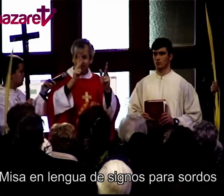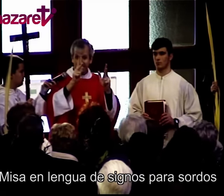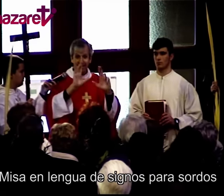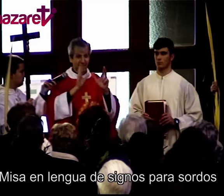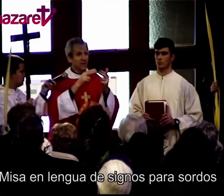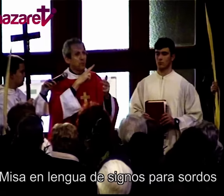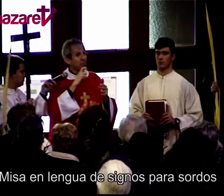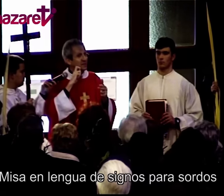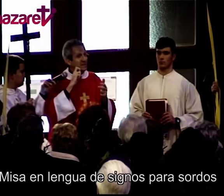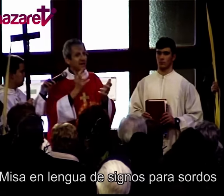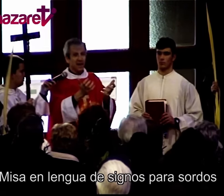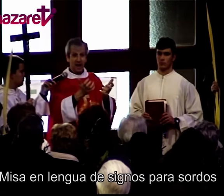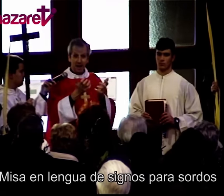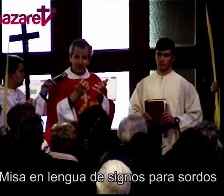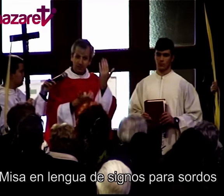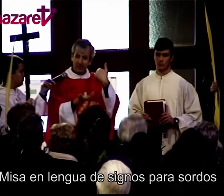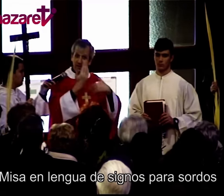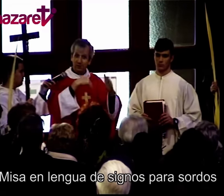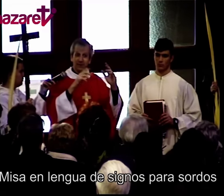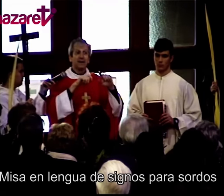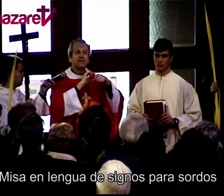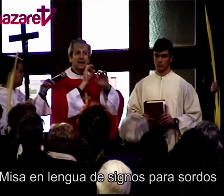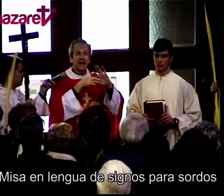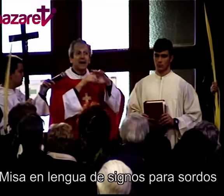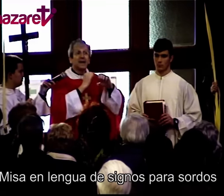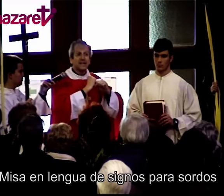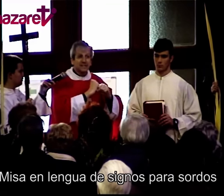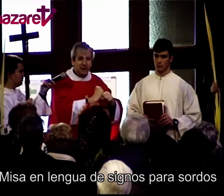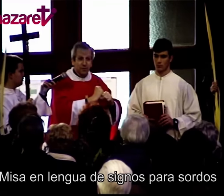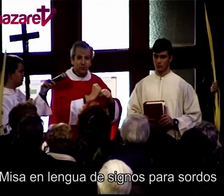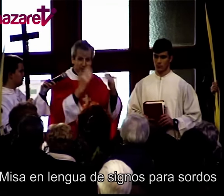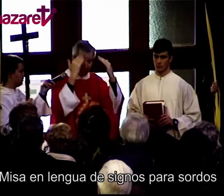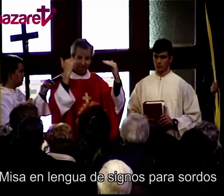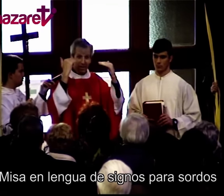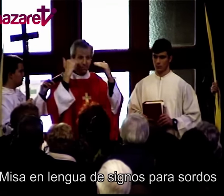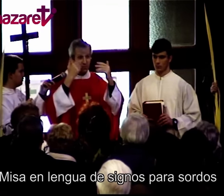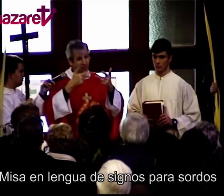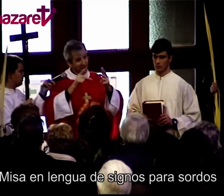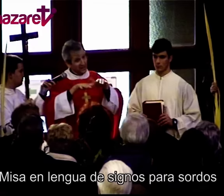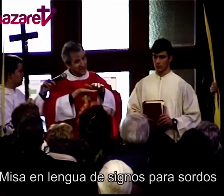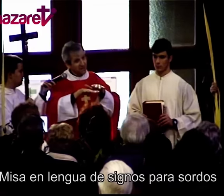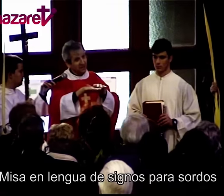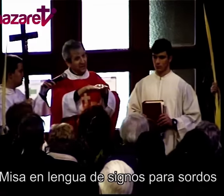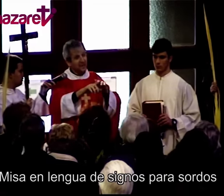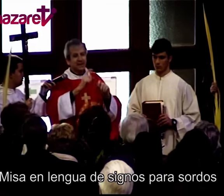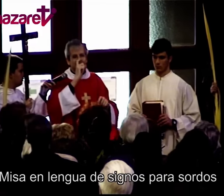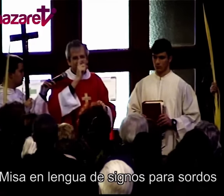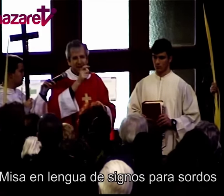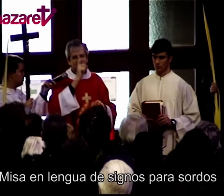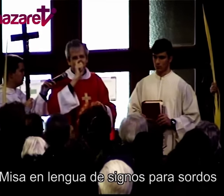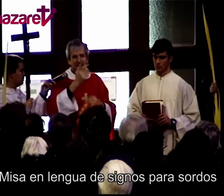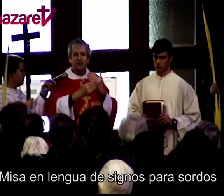la libertad que el pueblo de Israel había obtenido de la esclavitud de Egipto, esa libertad